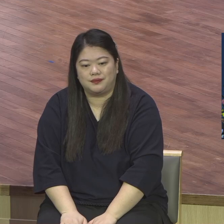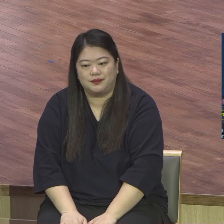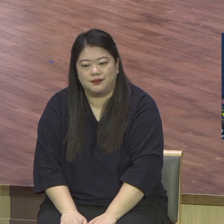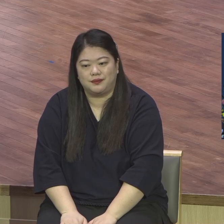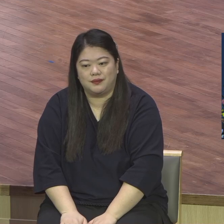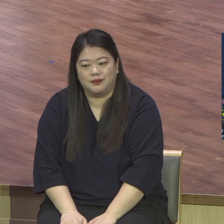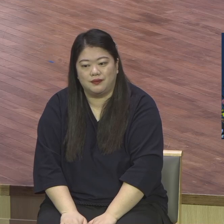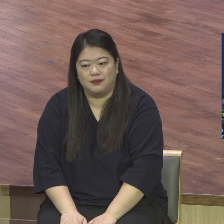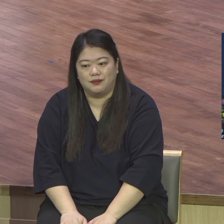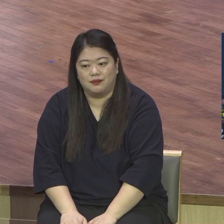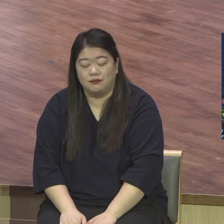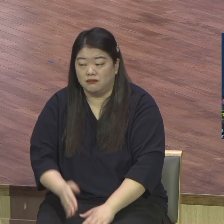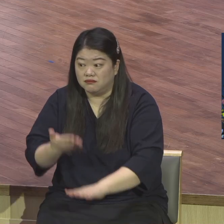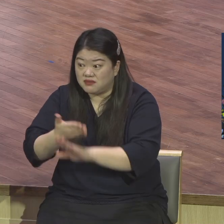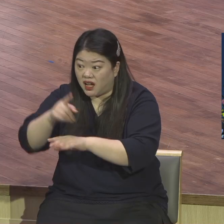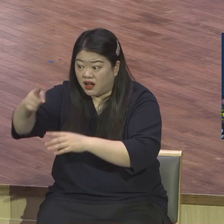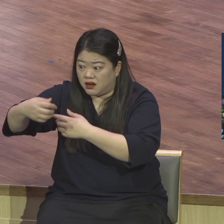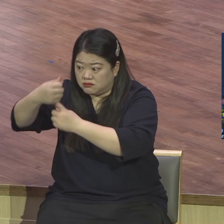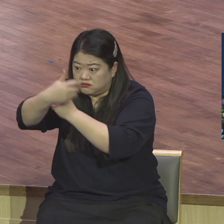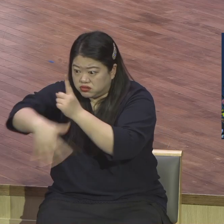교회만 그랬습니다.